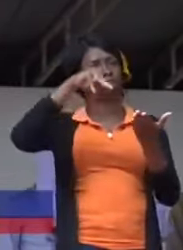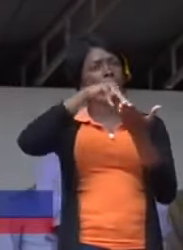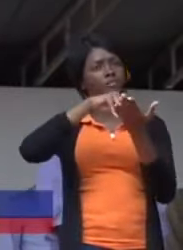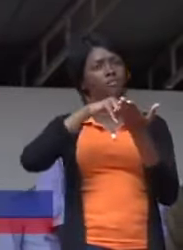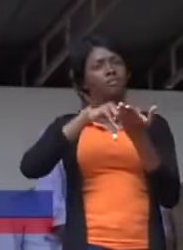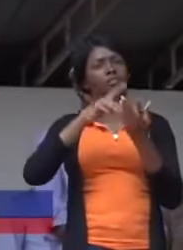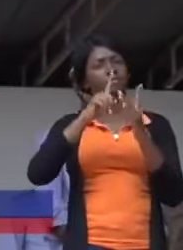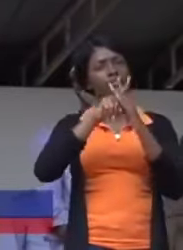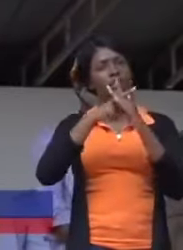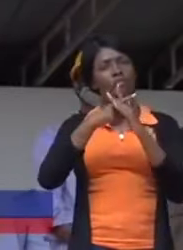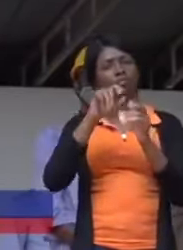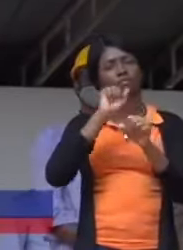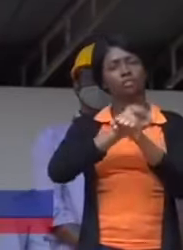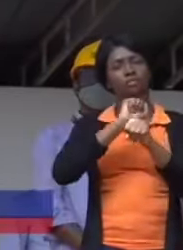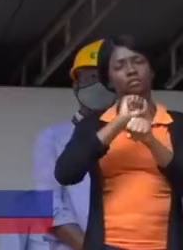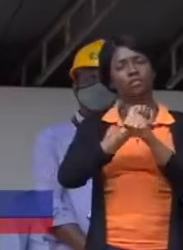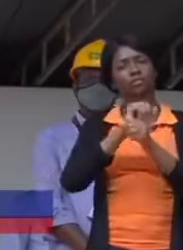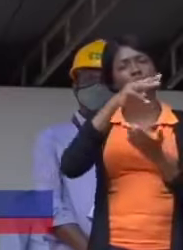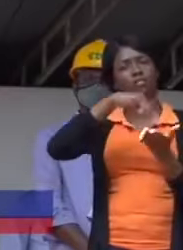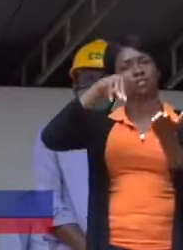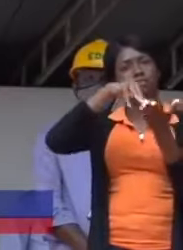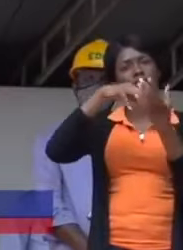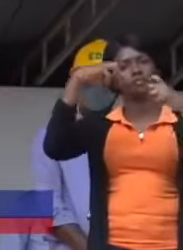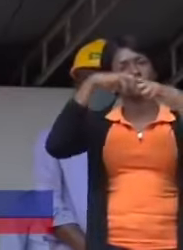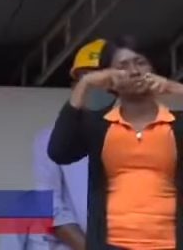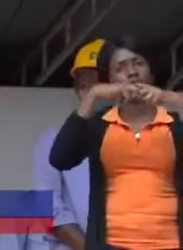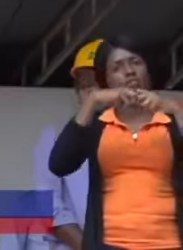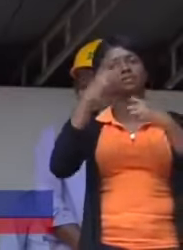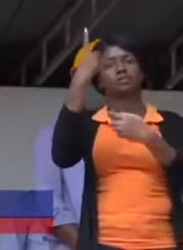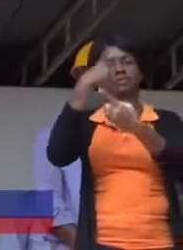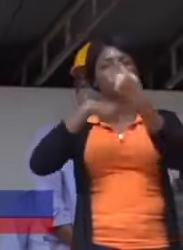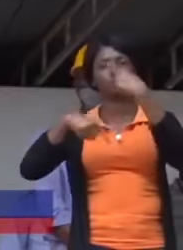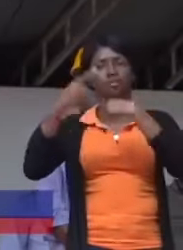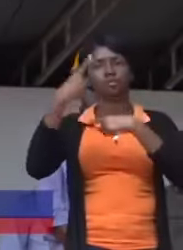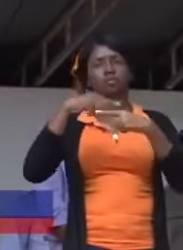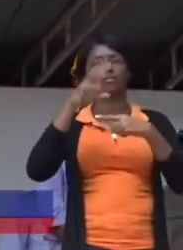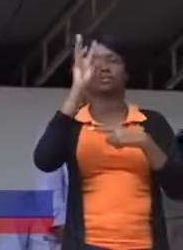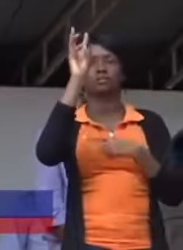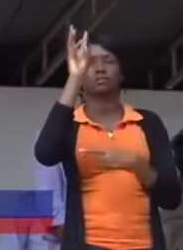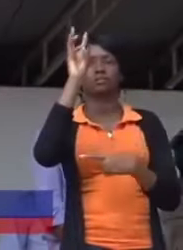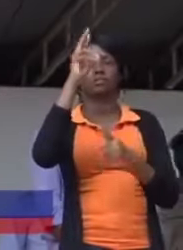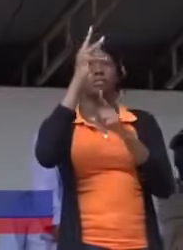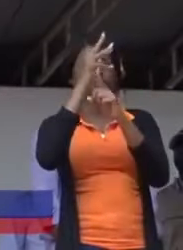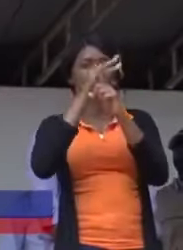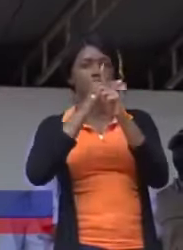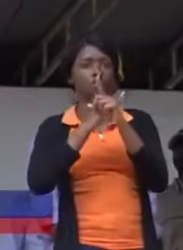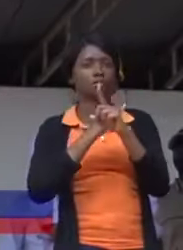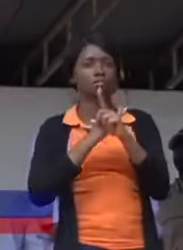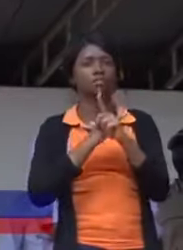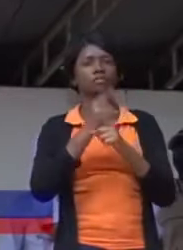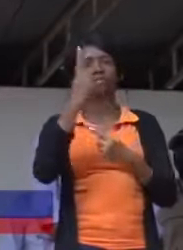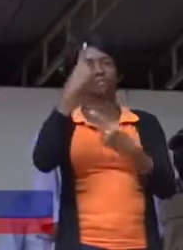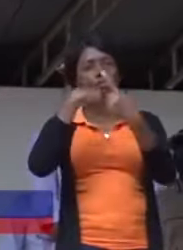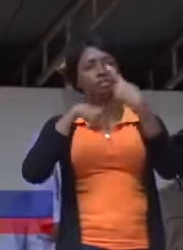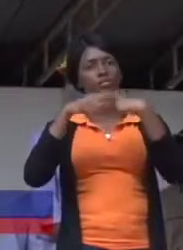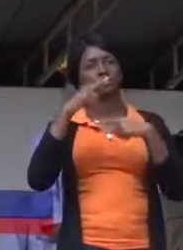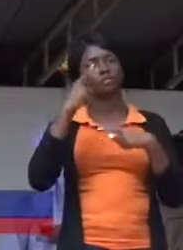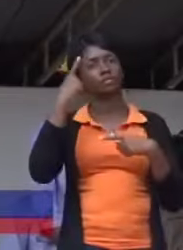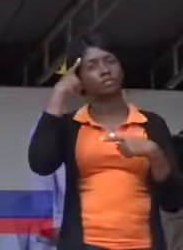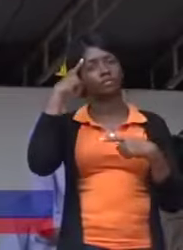lancer travaux centrale électrique là. M'a tourné le 6 mai au Cap, m'a vinn